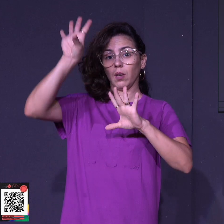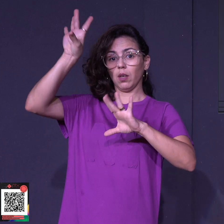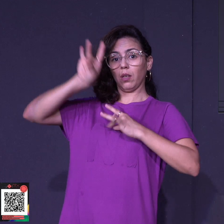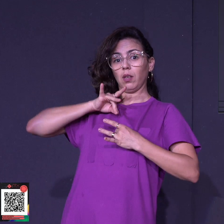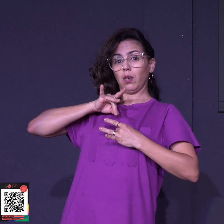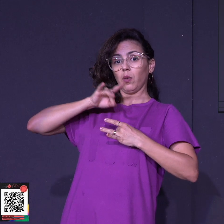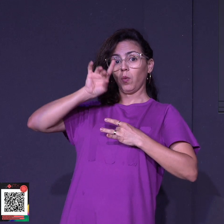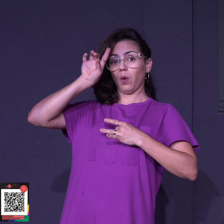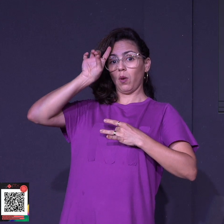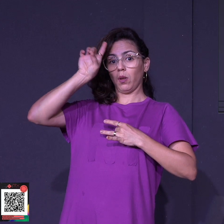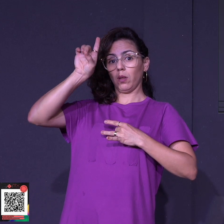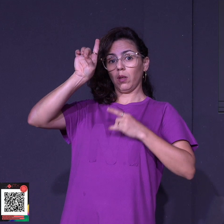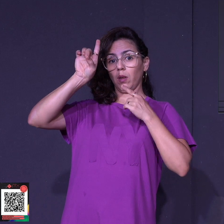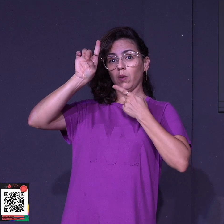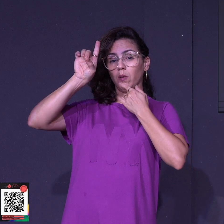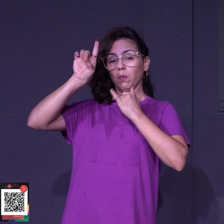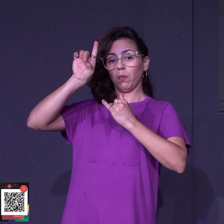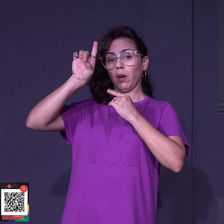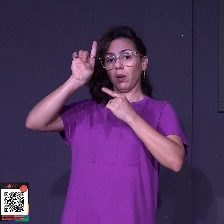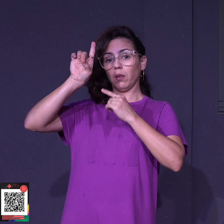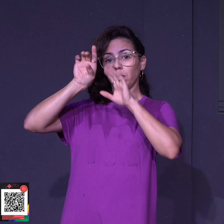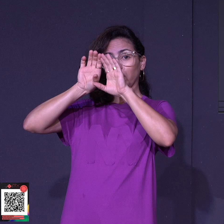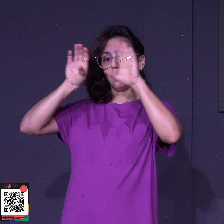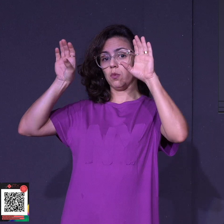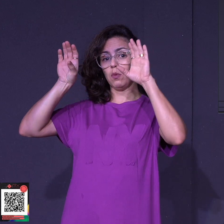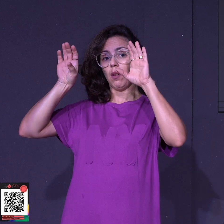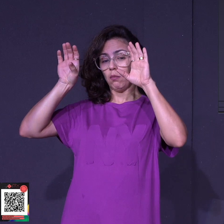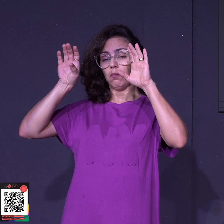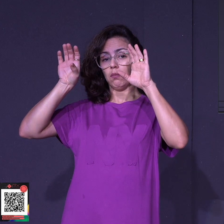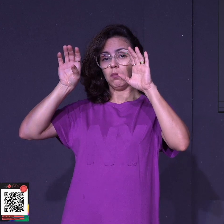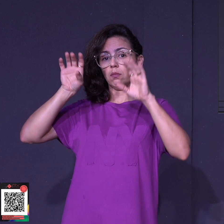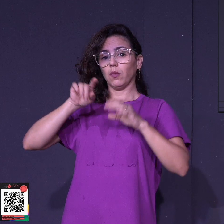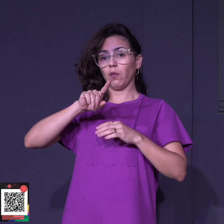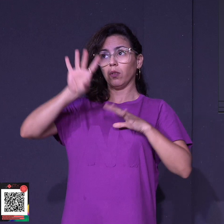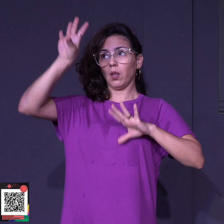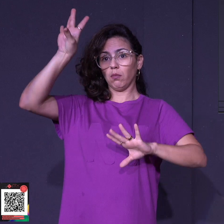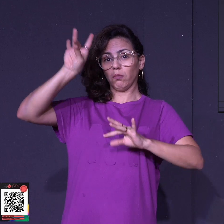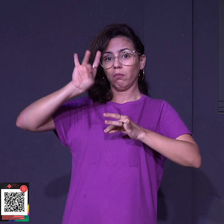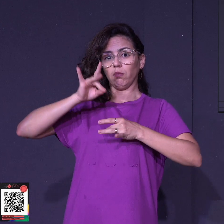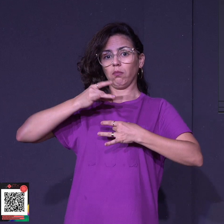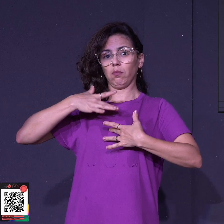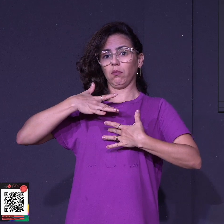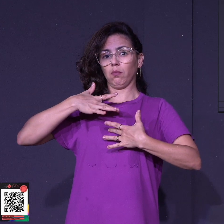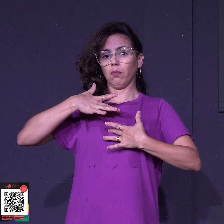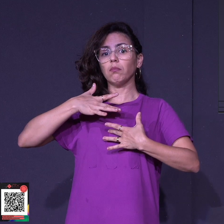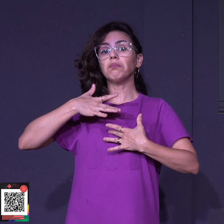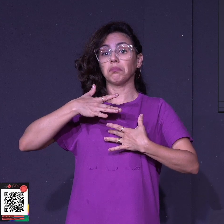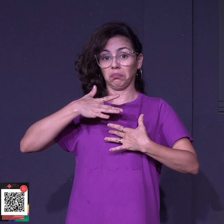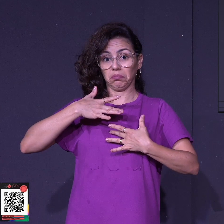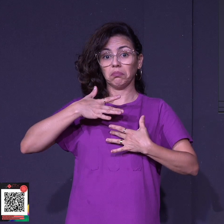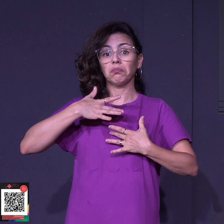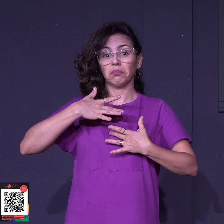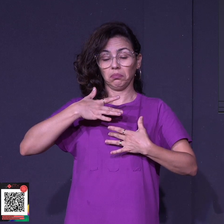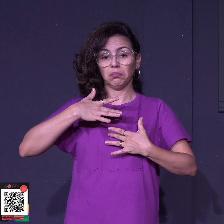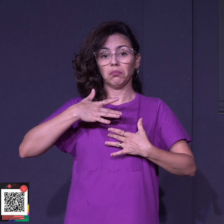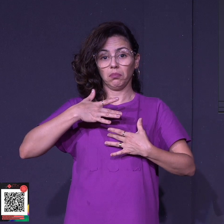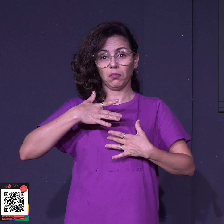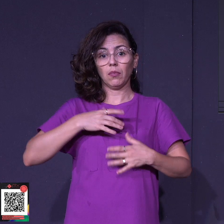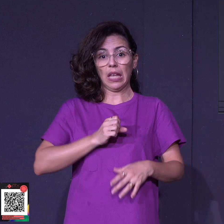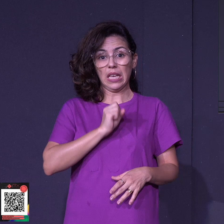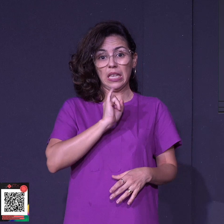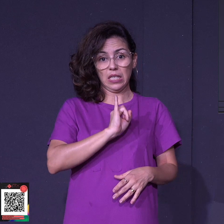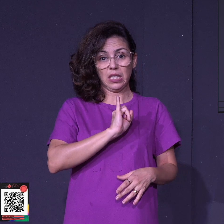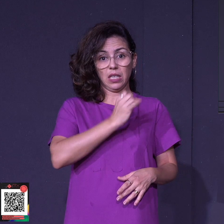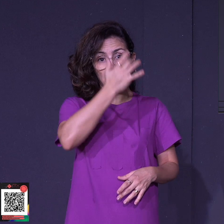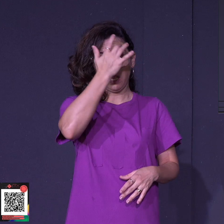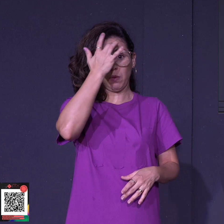Isso é a palavra de Deus prática na minha e na sua vida. E esse ensinamento se refere a ofensas